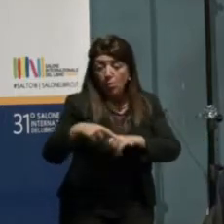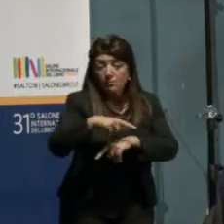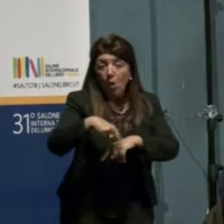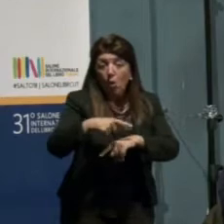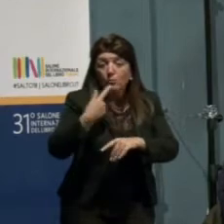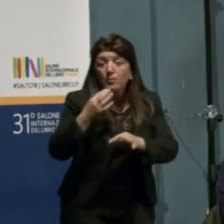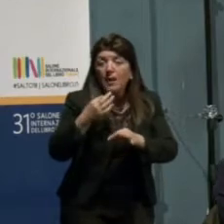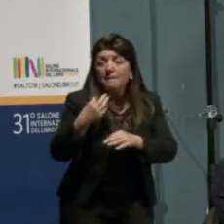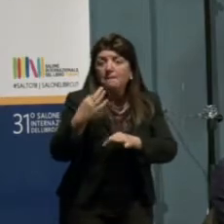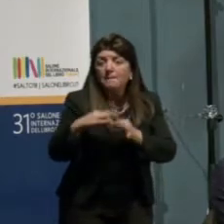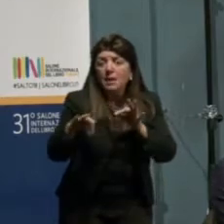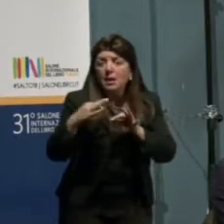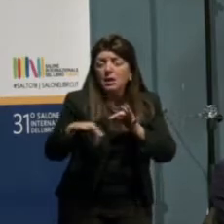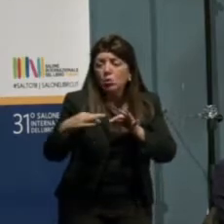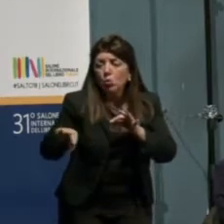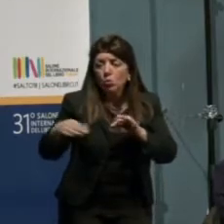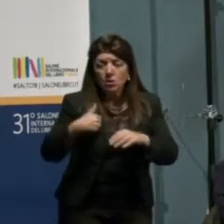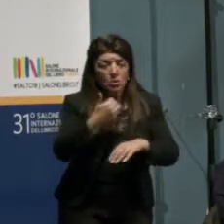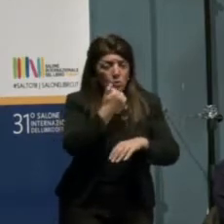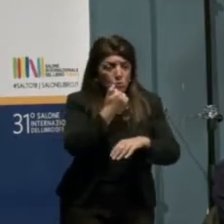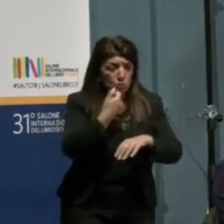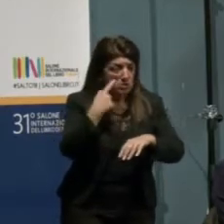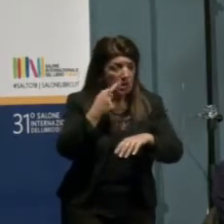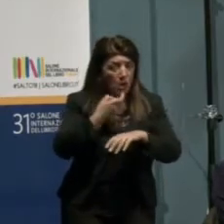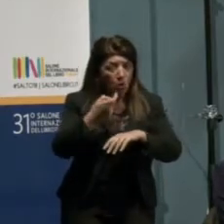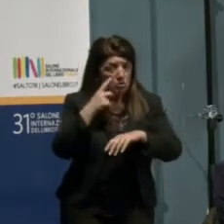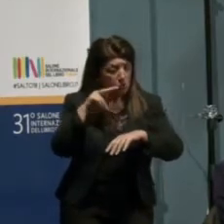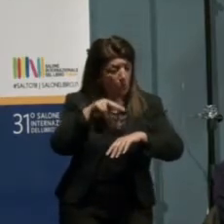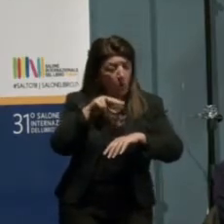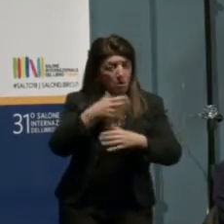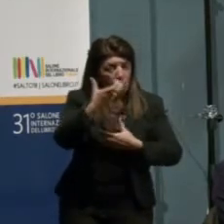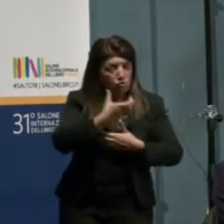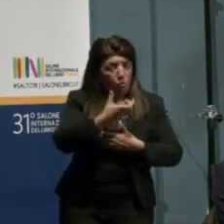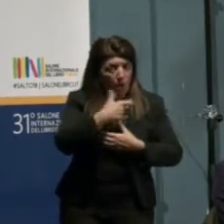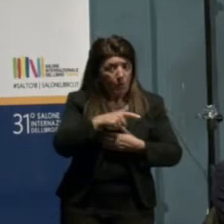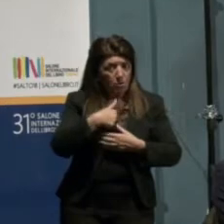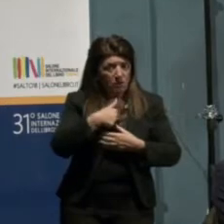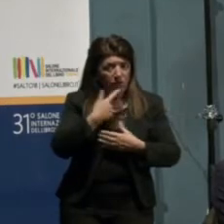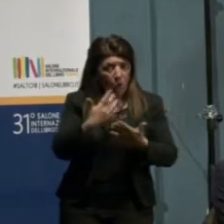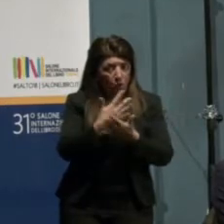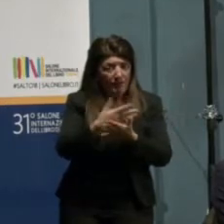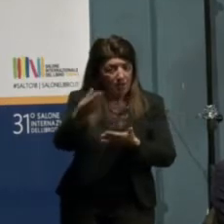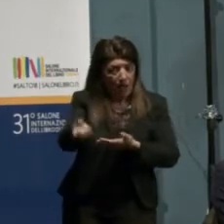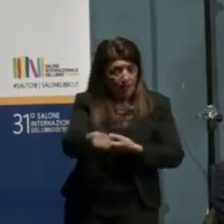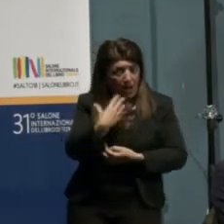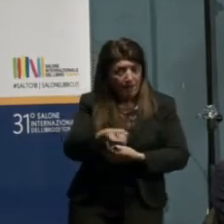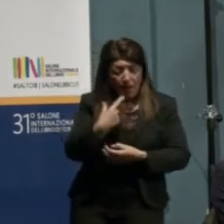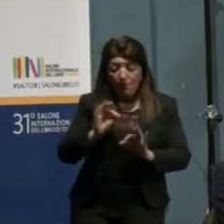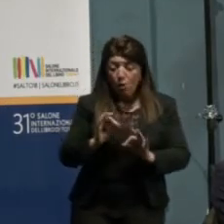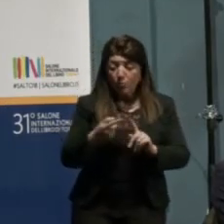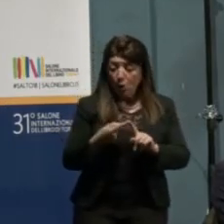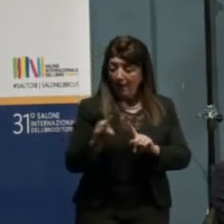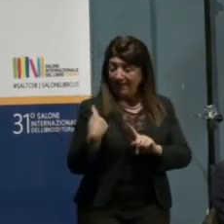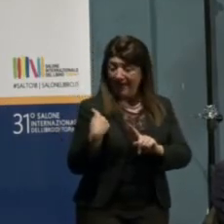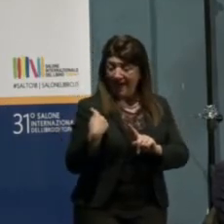ultimi minuti e mi scuso se continua a guardare il cellulare ieri sera anzi